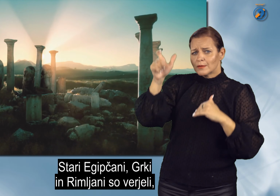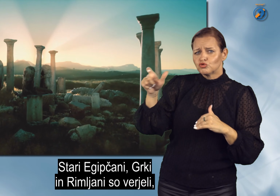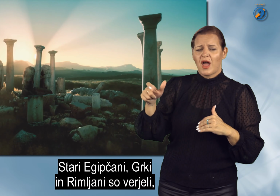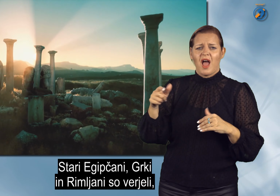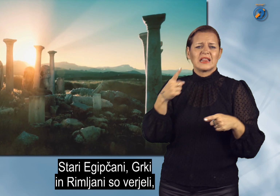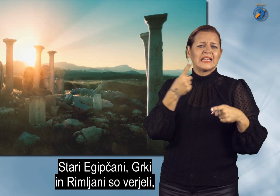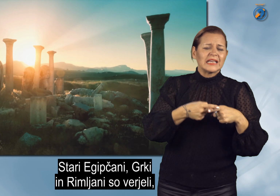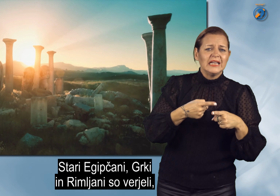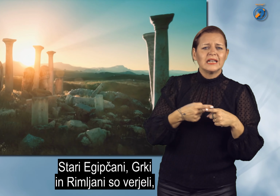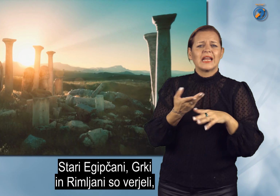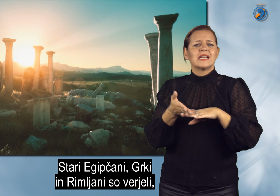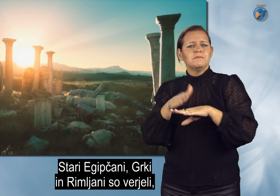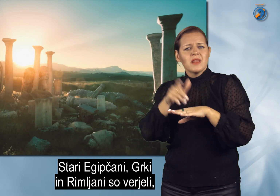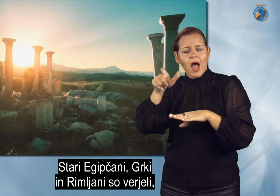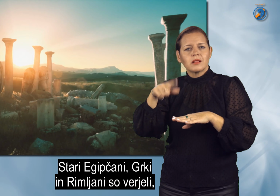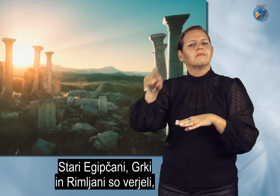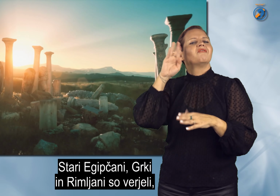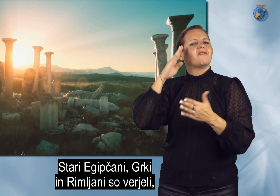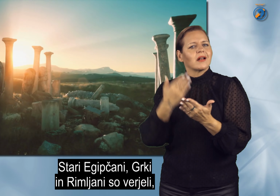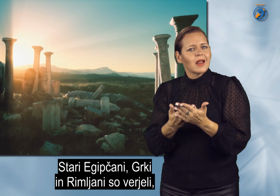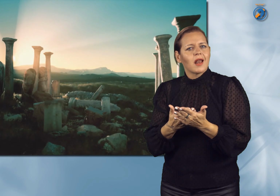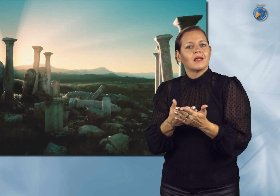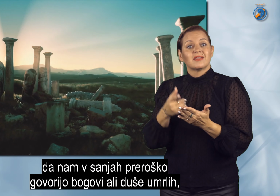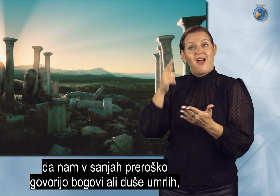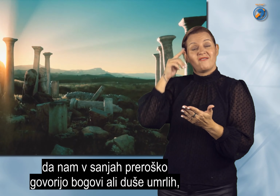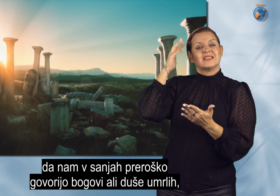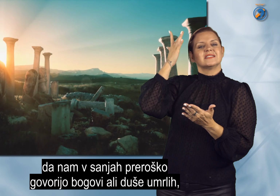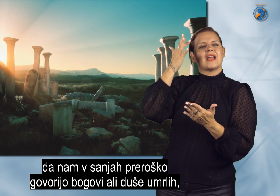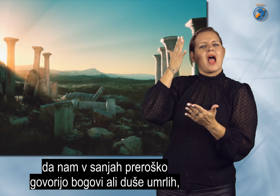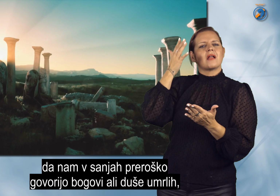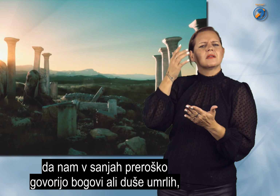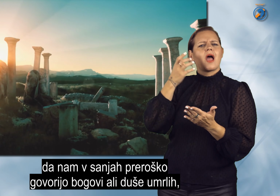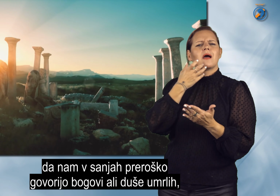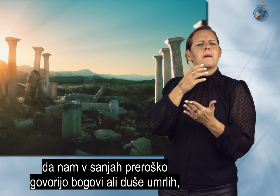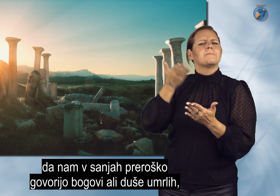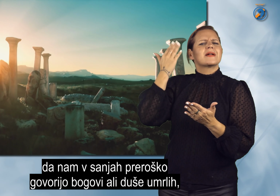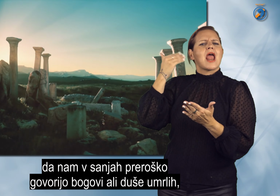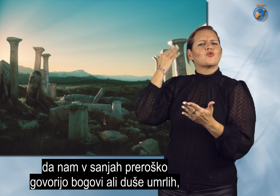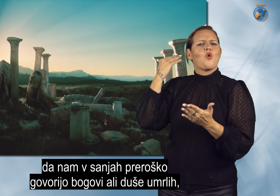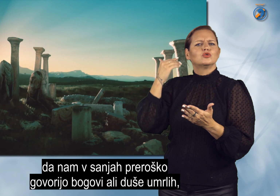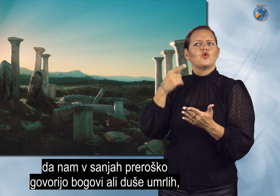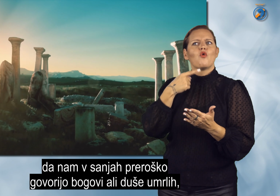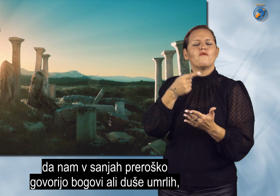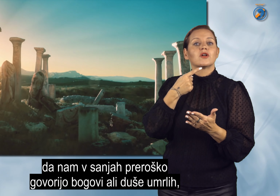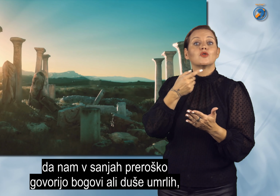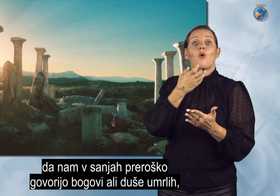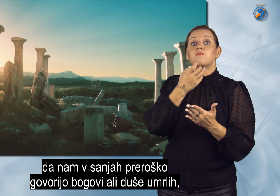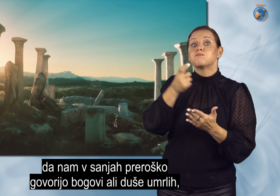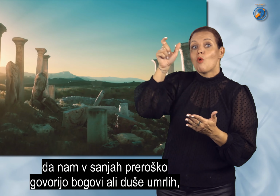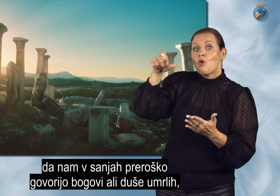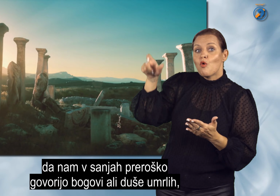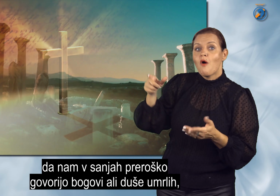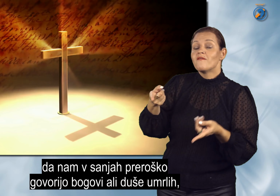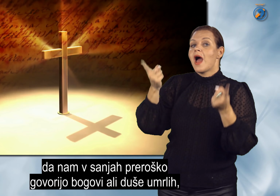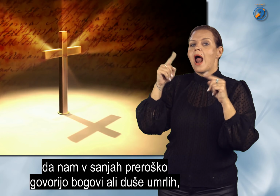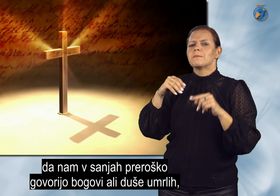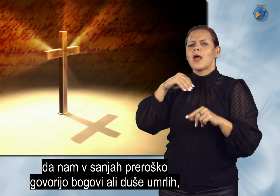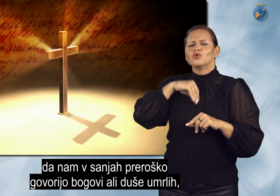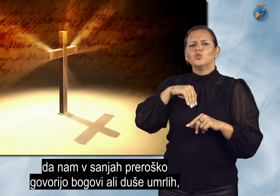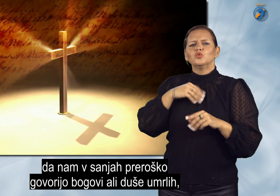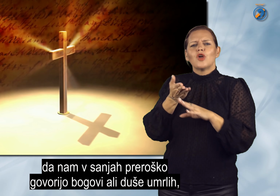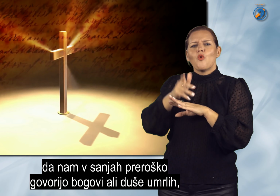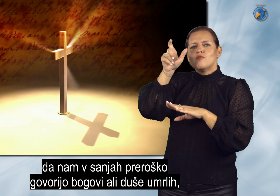Stari Egipčani, Grki in Rimljani so verjeli, da nam v sanjah preroško govorijo bogovi ali duše